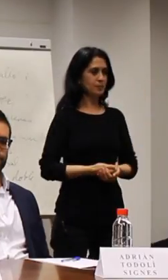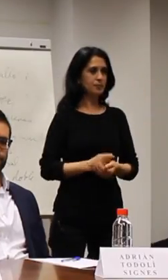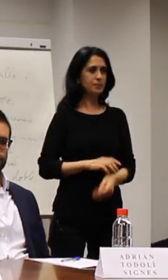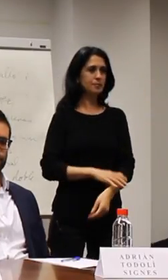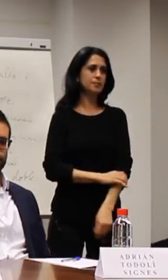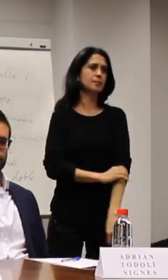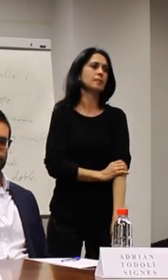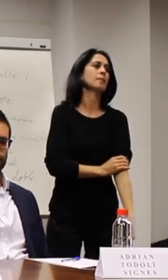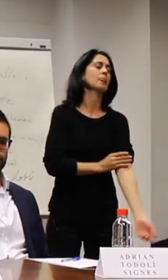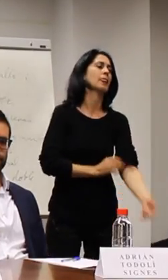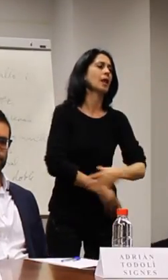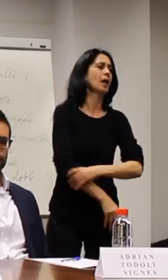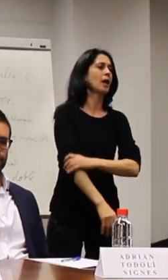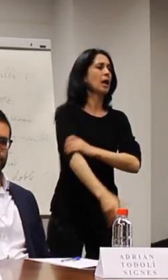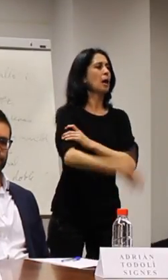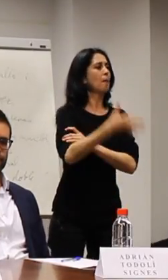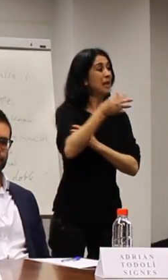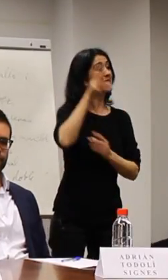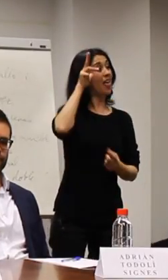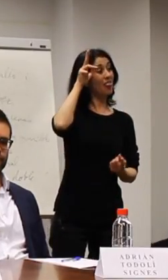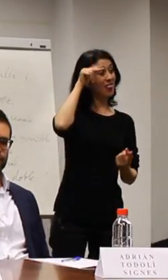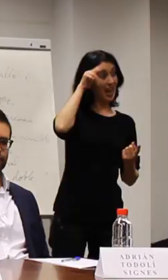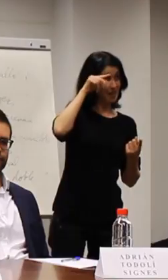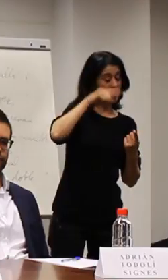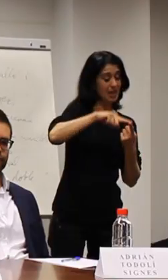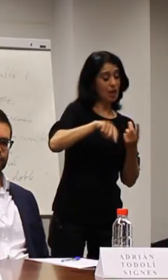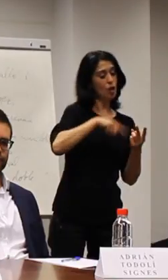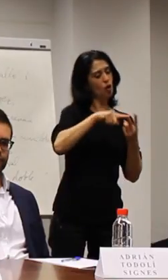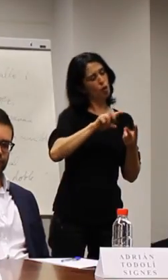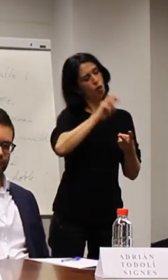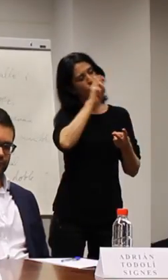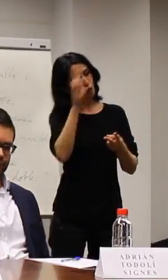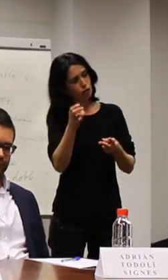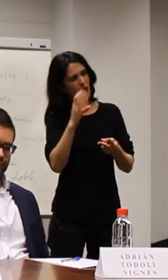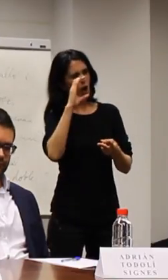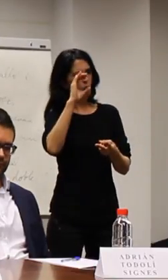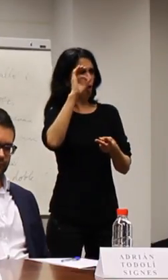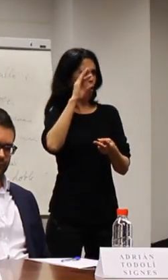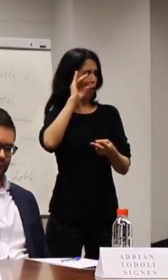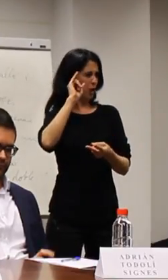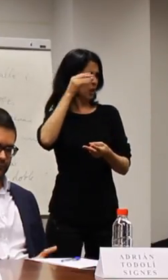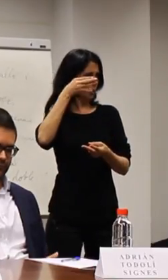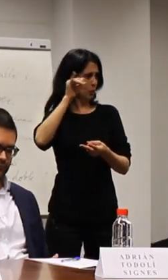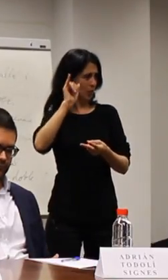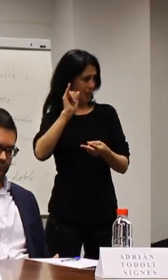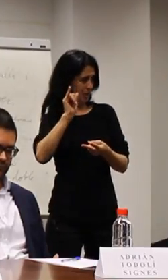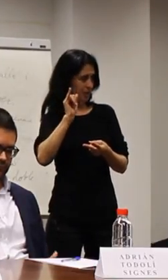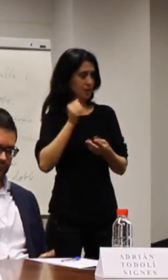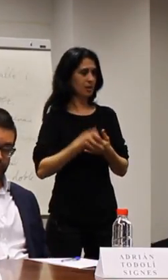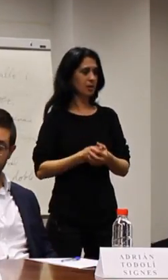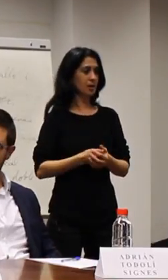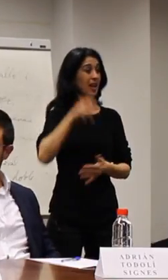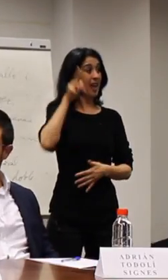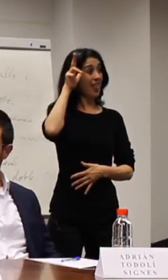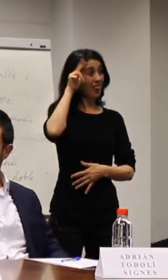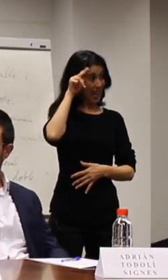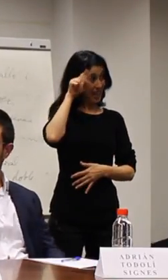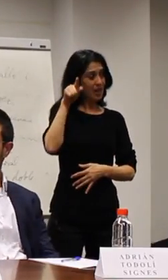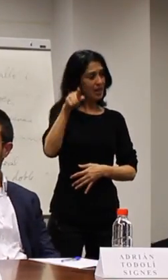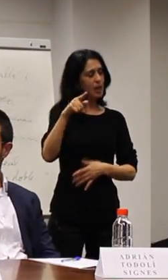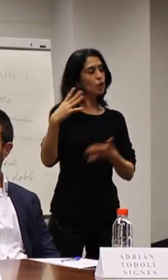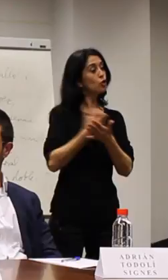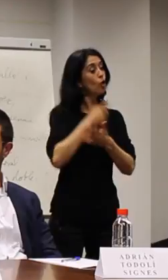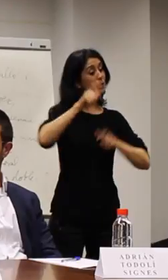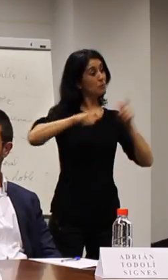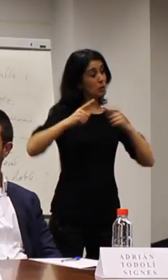del delivery. Es de delivery y las personas que entregan la paquetería son gente con una discapacidad